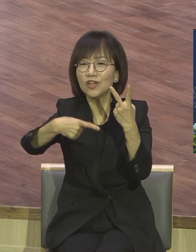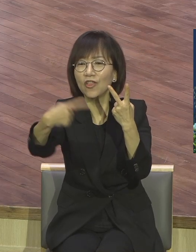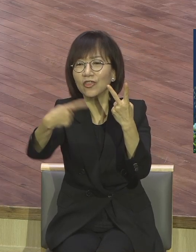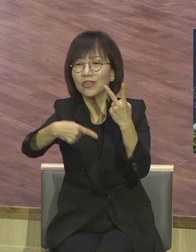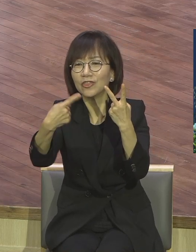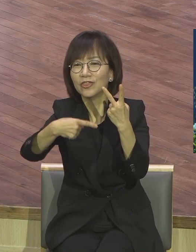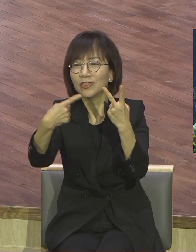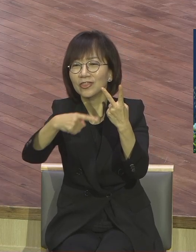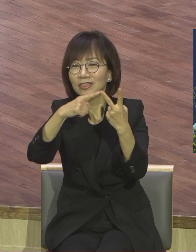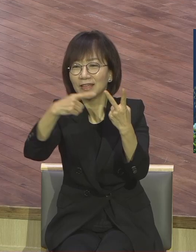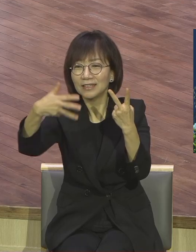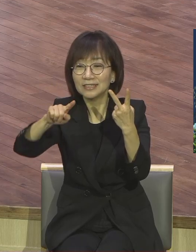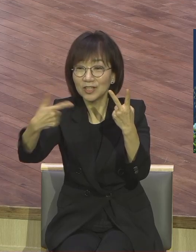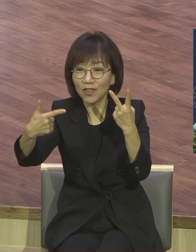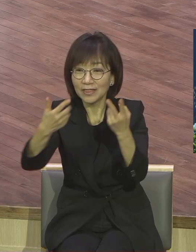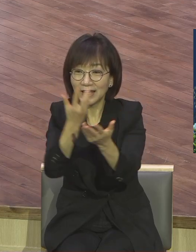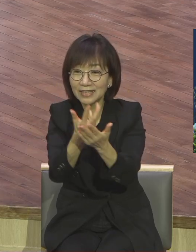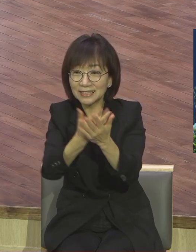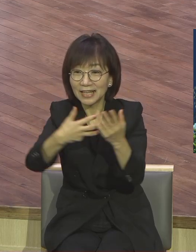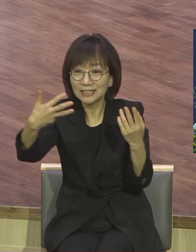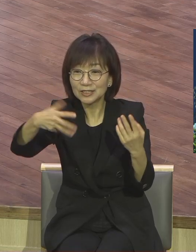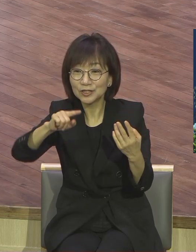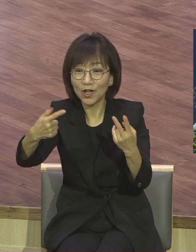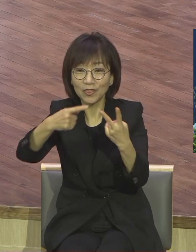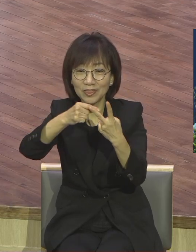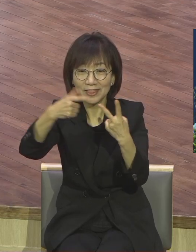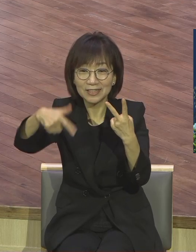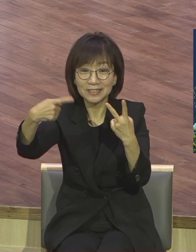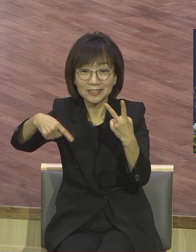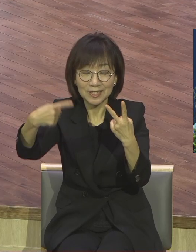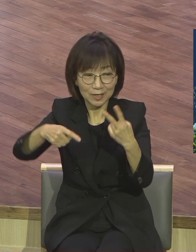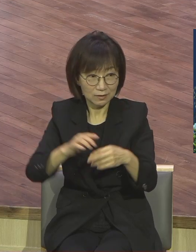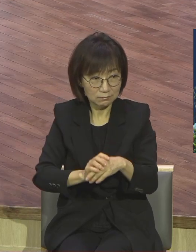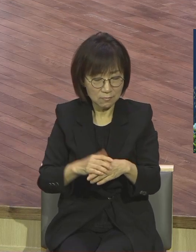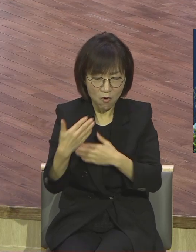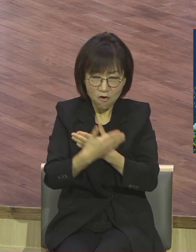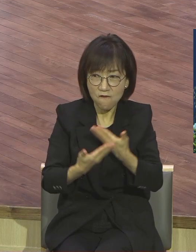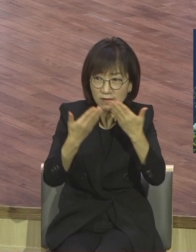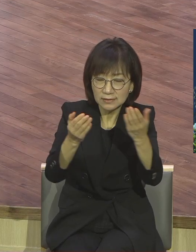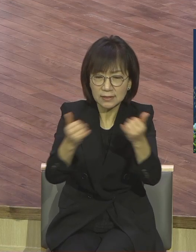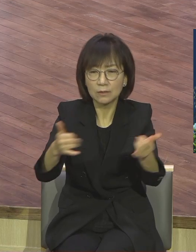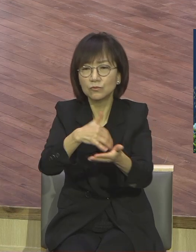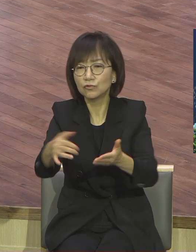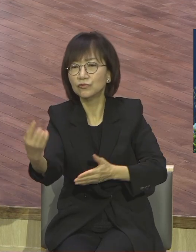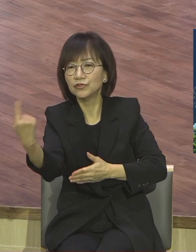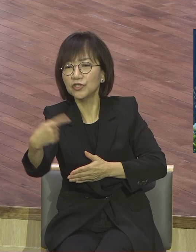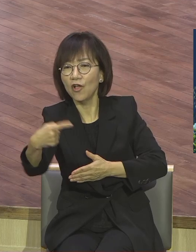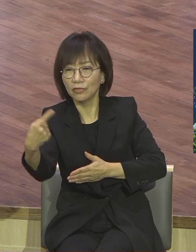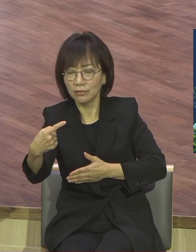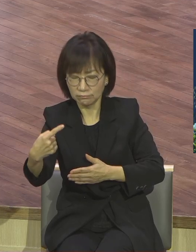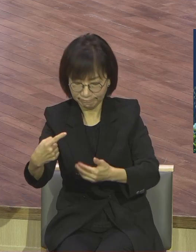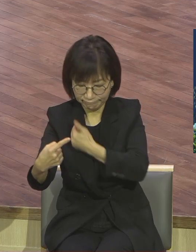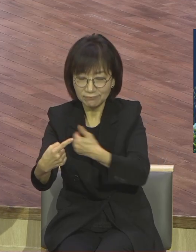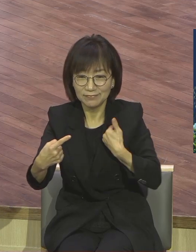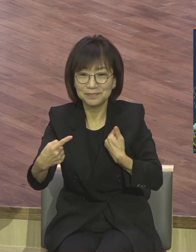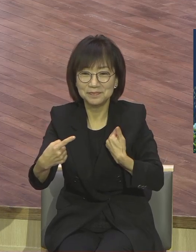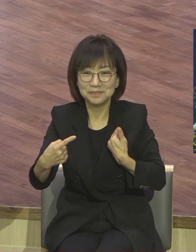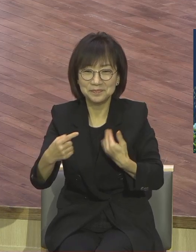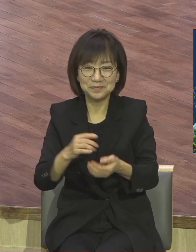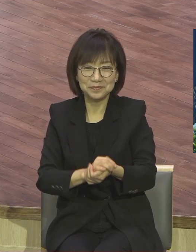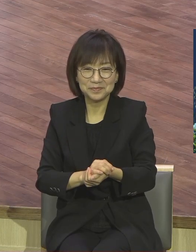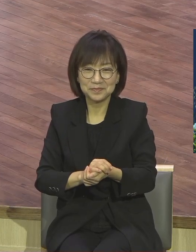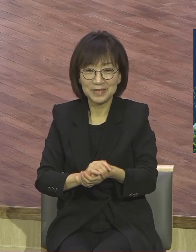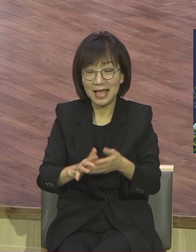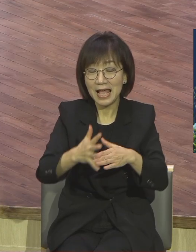일천 천이다. 라스트 천의 헌신자 천명이 있으면 되는 것이다. 무엇보다도 하나님께서는 라스트